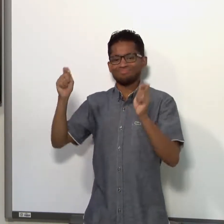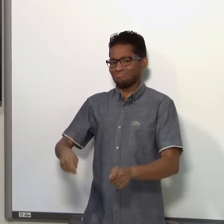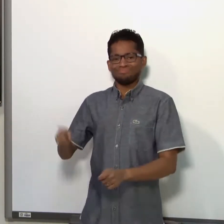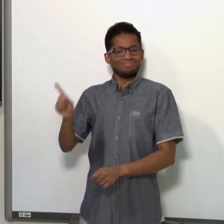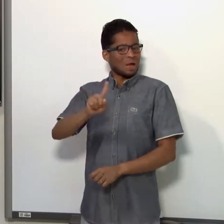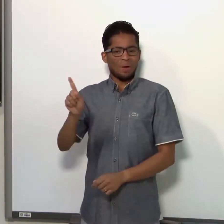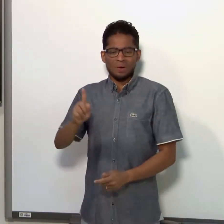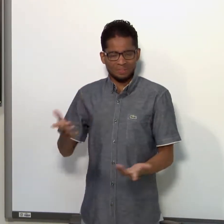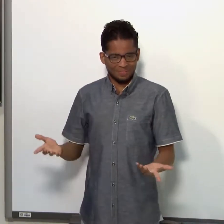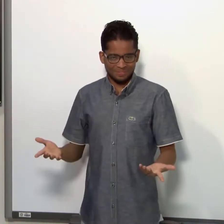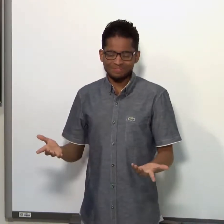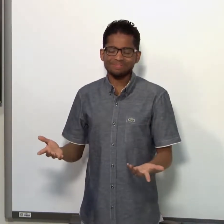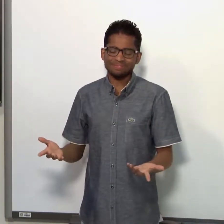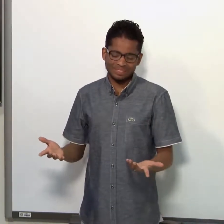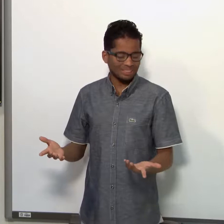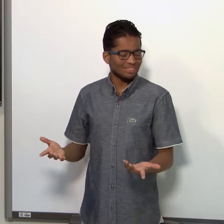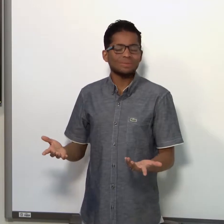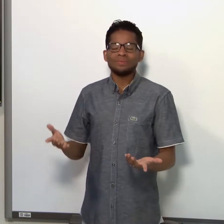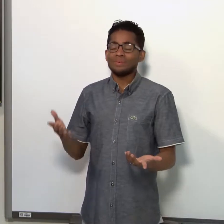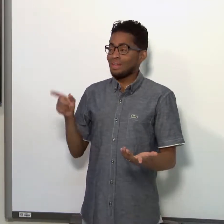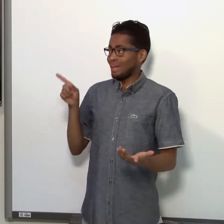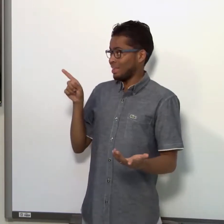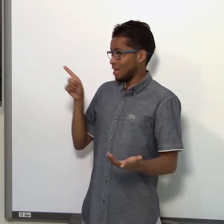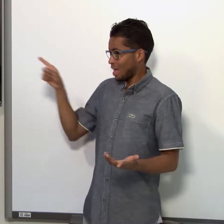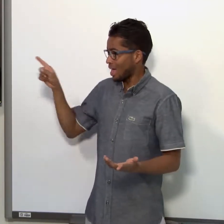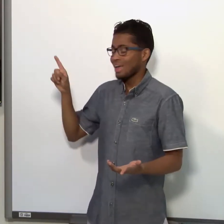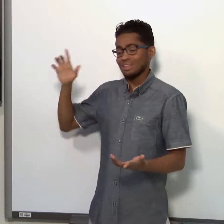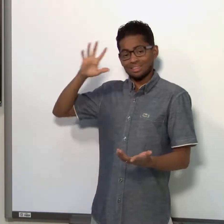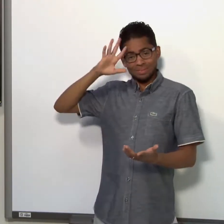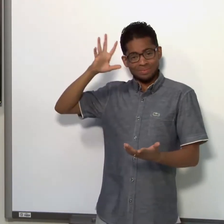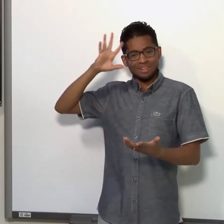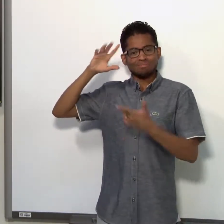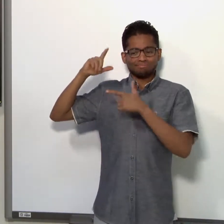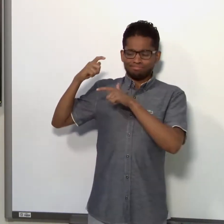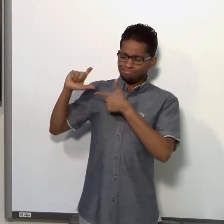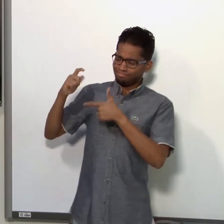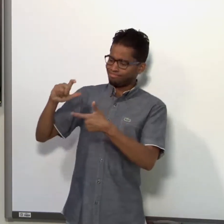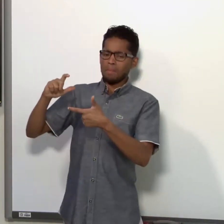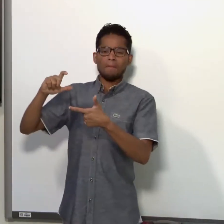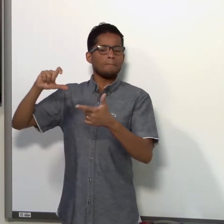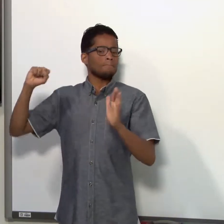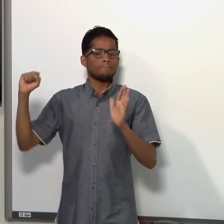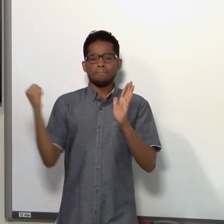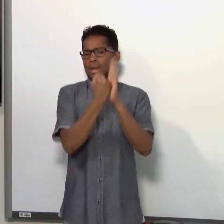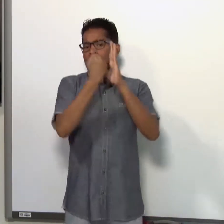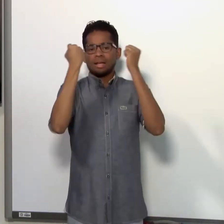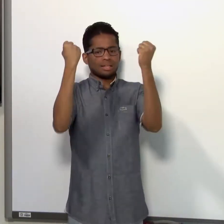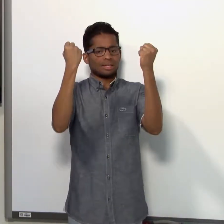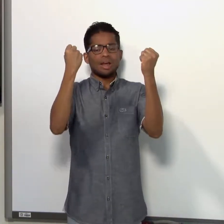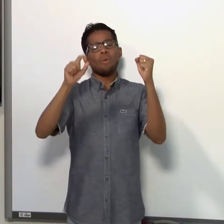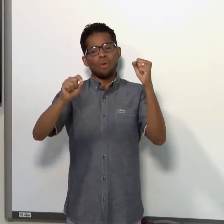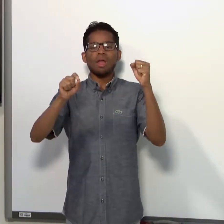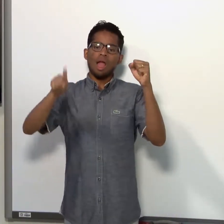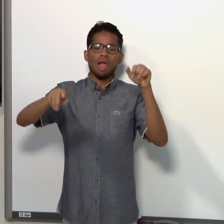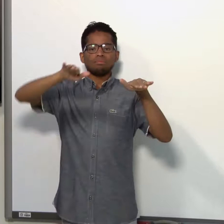Não tendo consciência da sua cultura, da sua capacidade. Na teoria tradicional, a marca